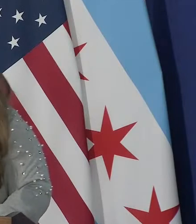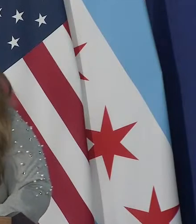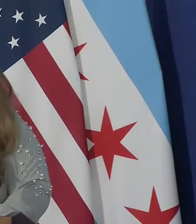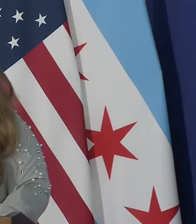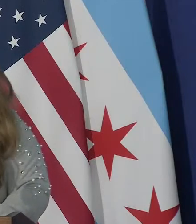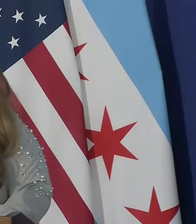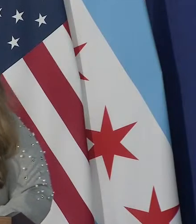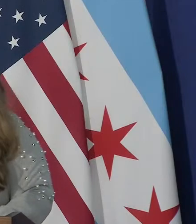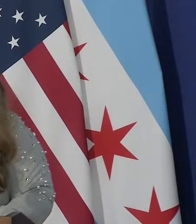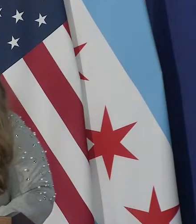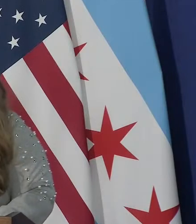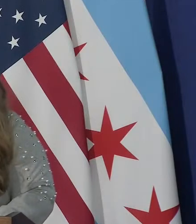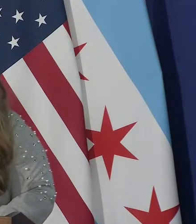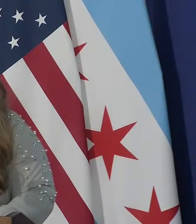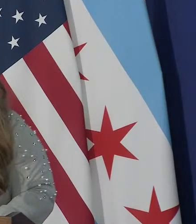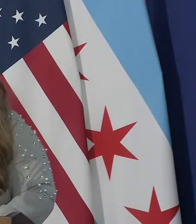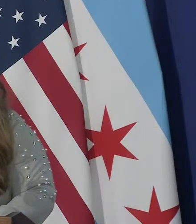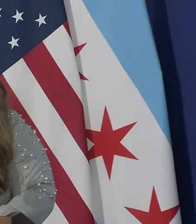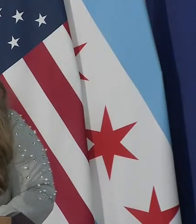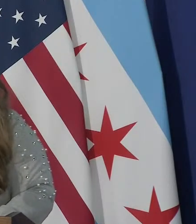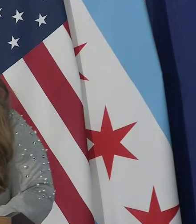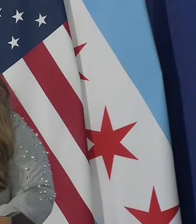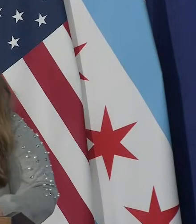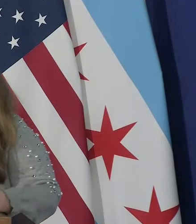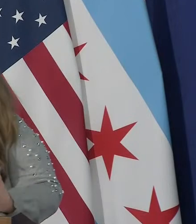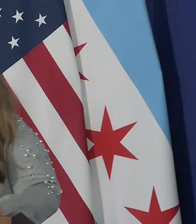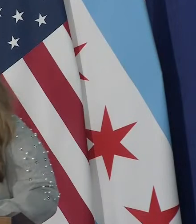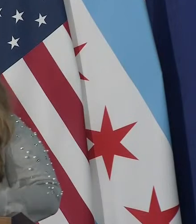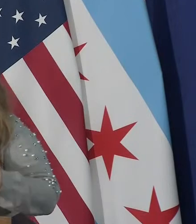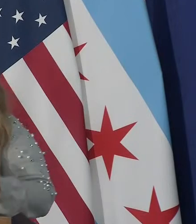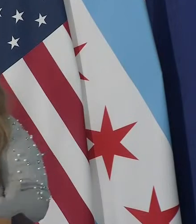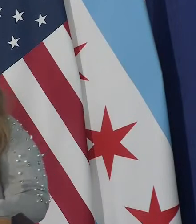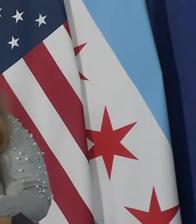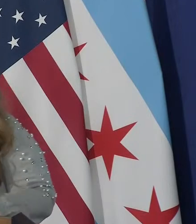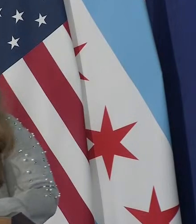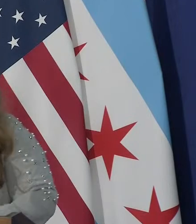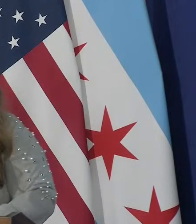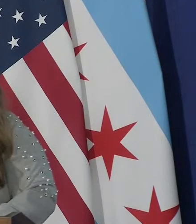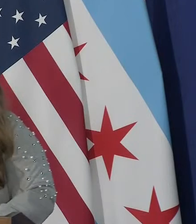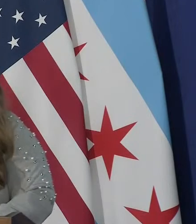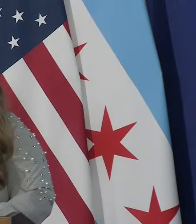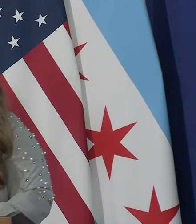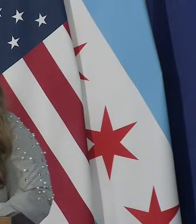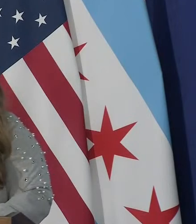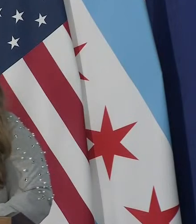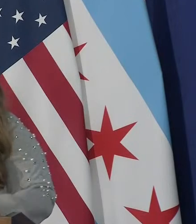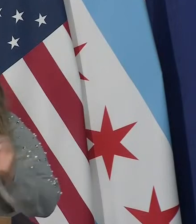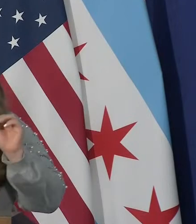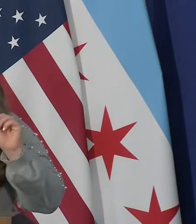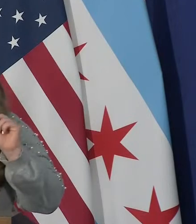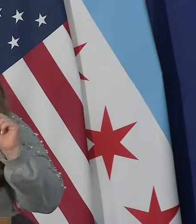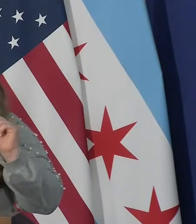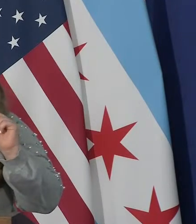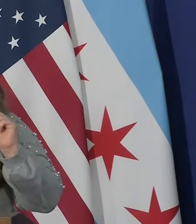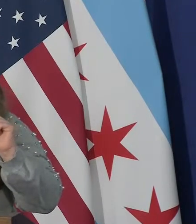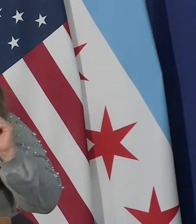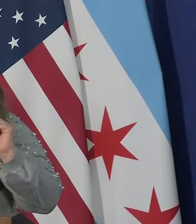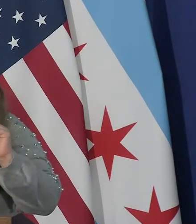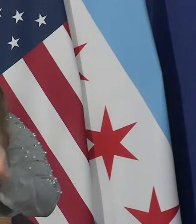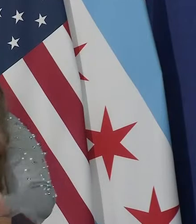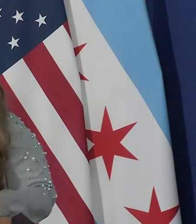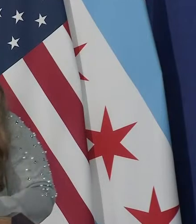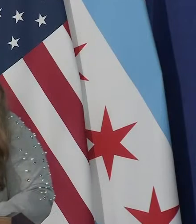podrían tener dificultades para encontrar o tener acceso a la vacuna. Los proveedores de atención